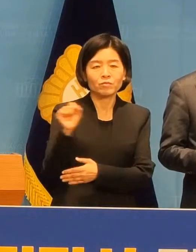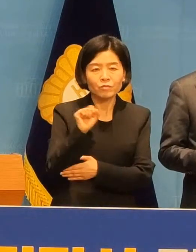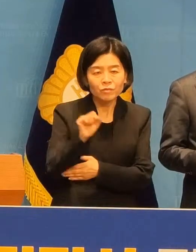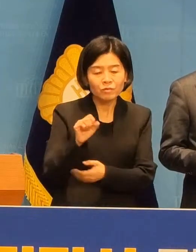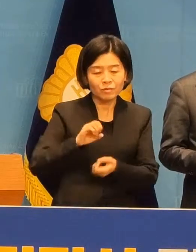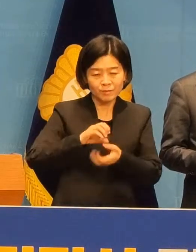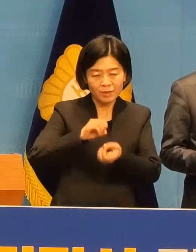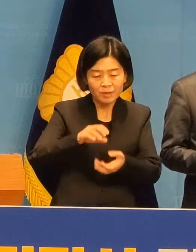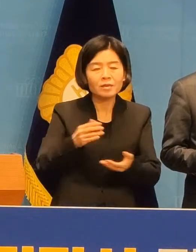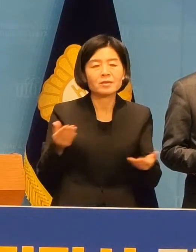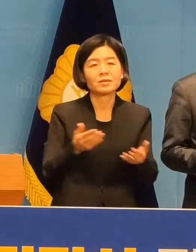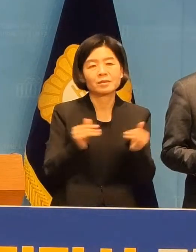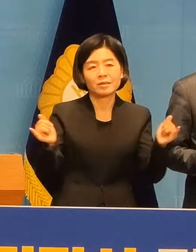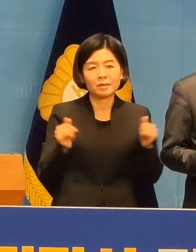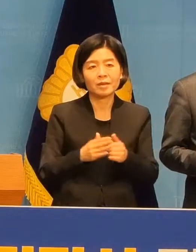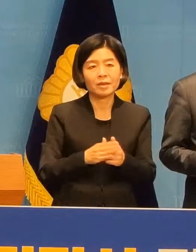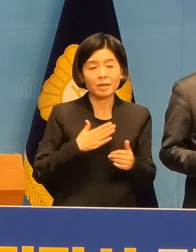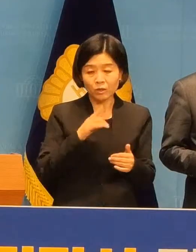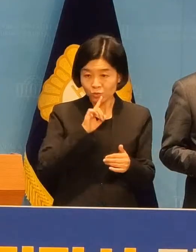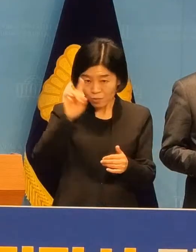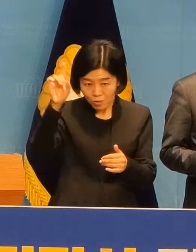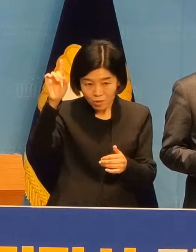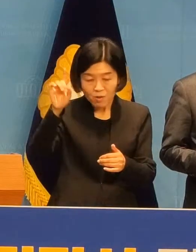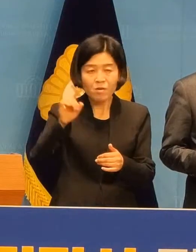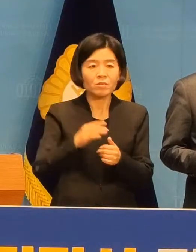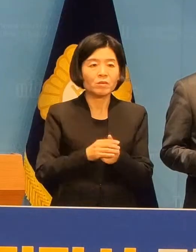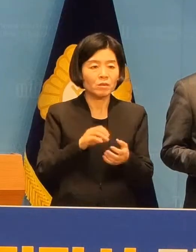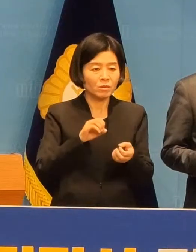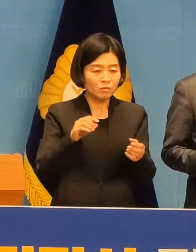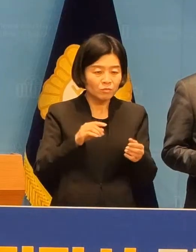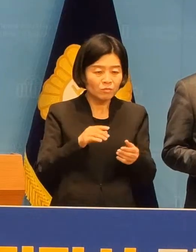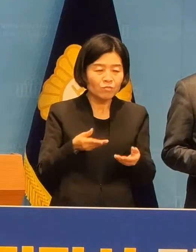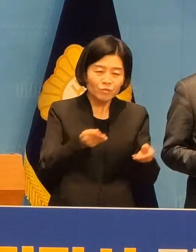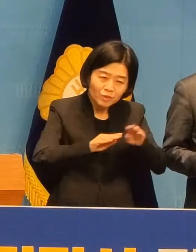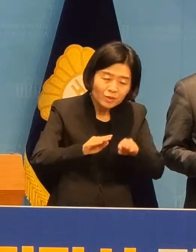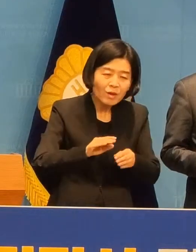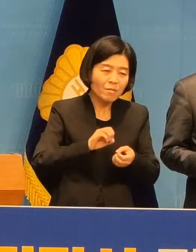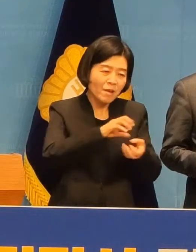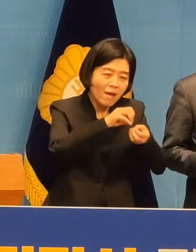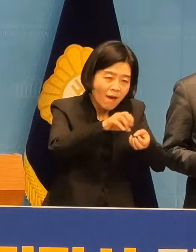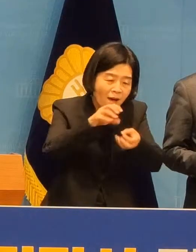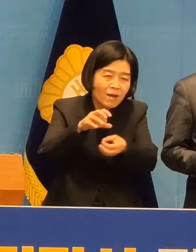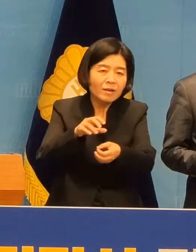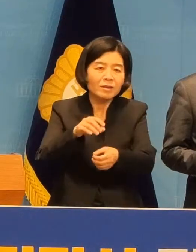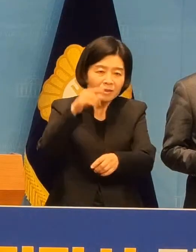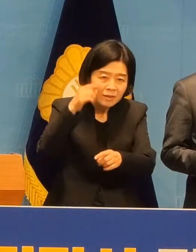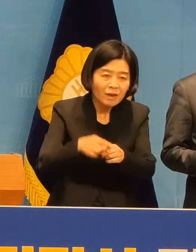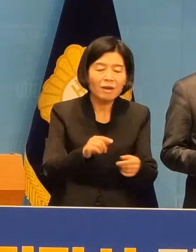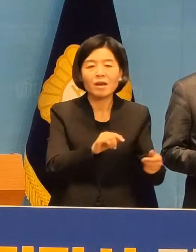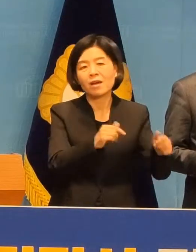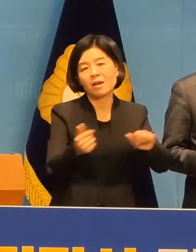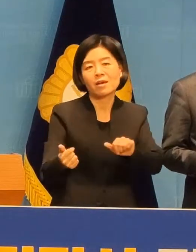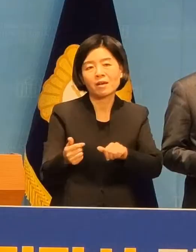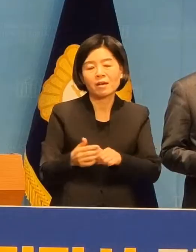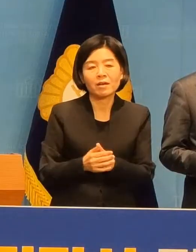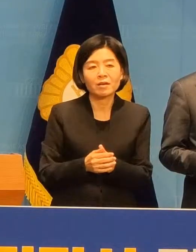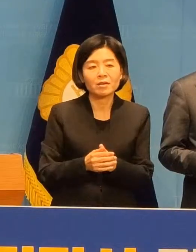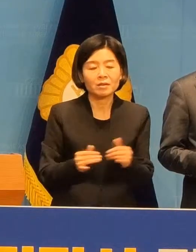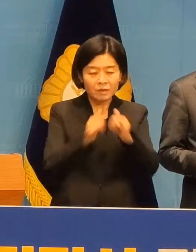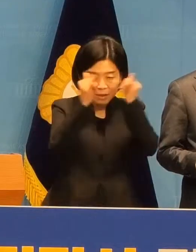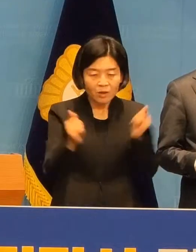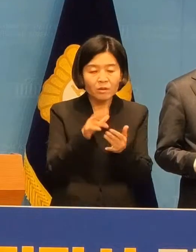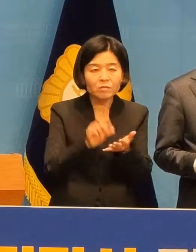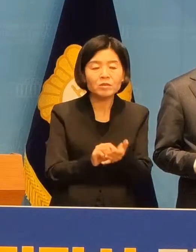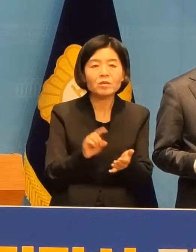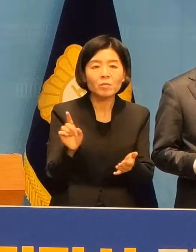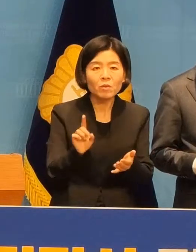종사자였습니다. 우리가 주문한 물건을 밤새 배달하다가 세상을 떠나는 노동자들입니다. 우리 사회에 문제가 되고 있는